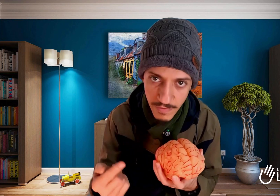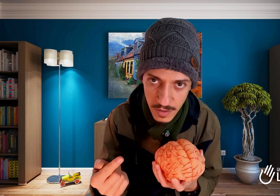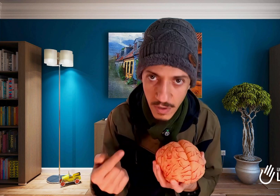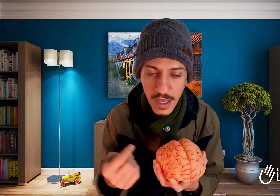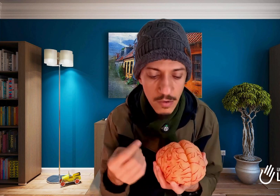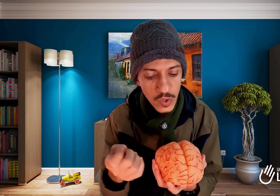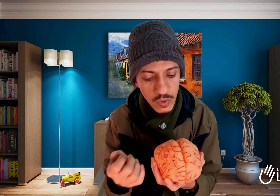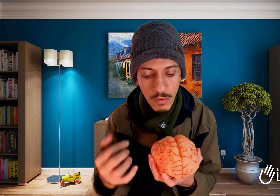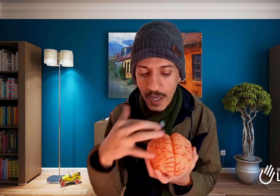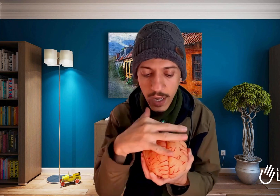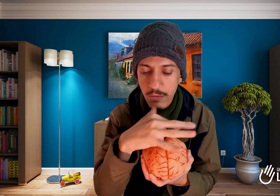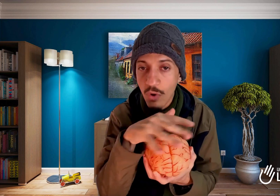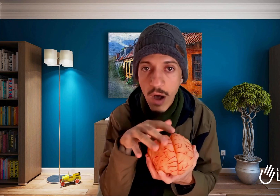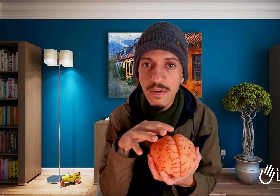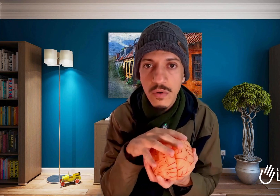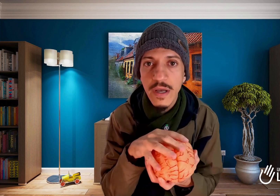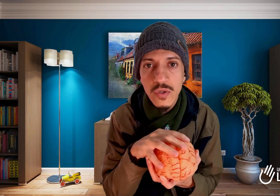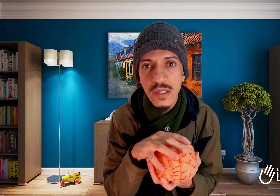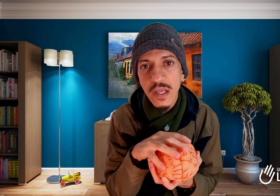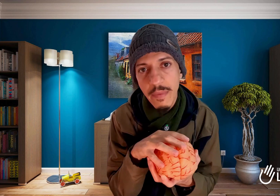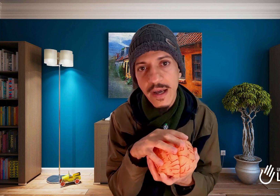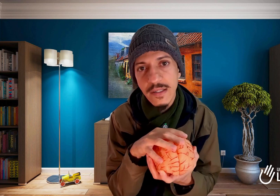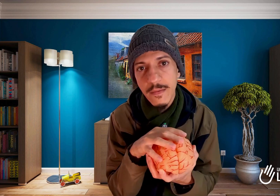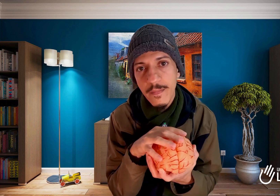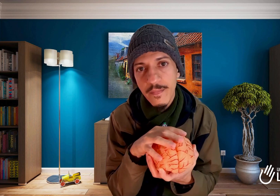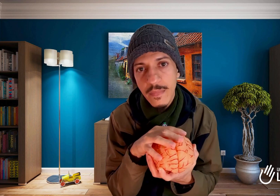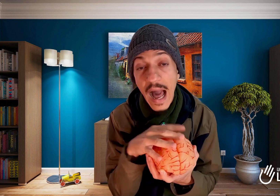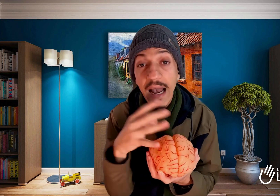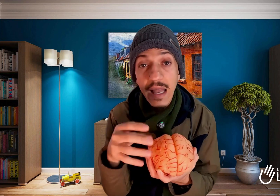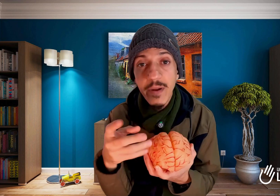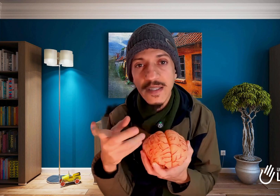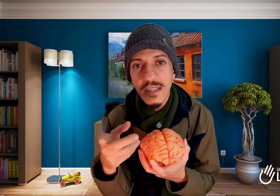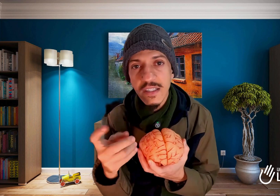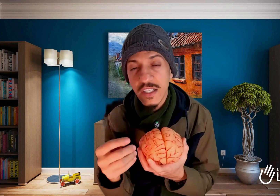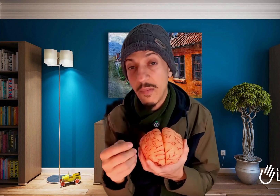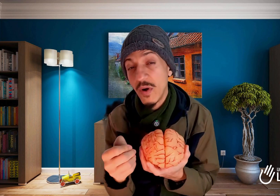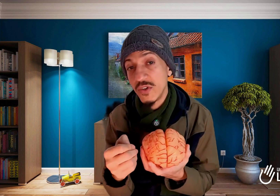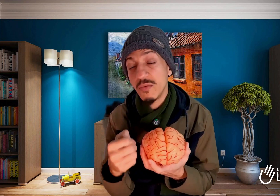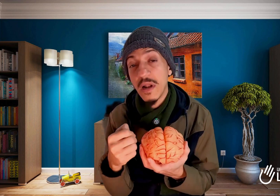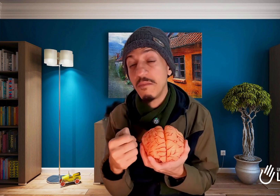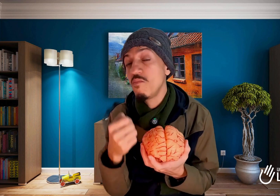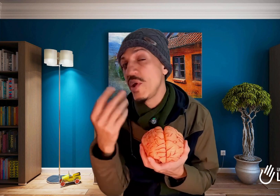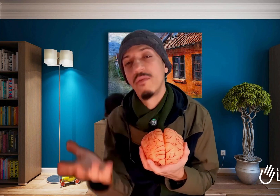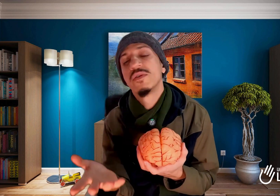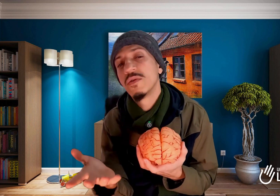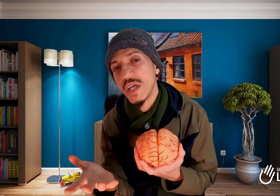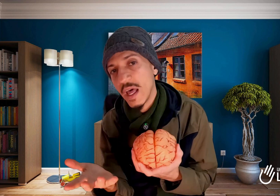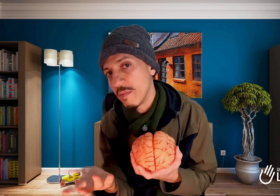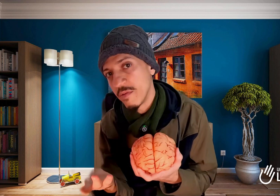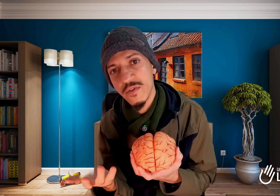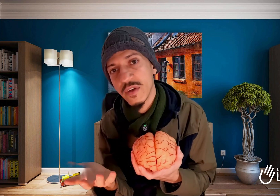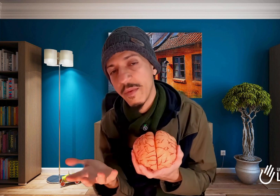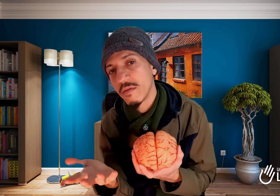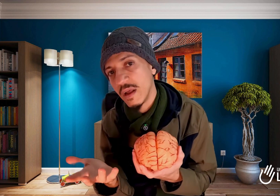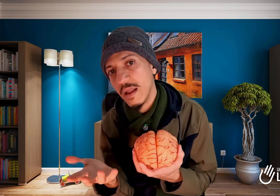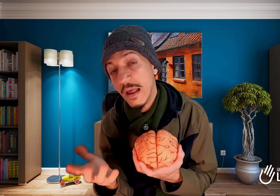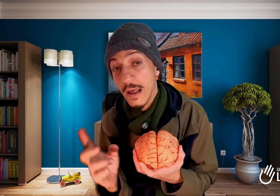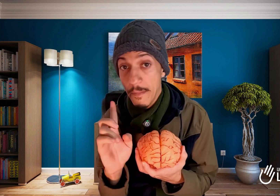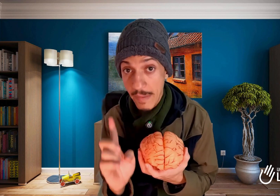e continuam criando novas conexões cerebrais. A Libras em si já pode estimular muito o seu cérebro, o funcionamento dele. Mas